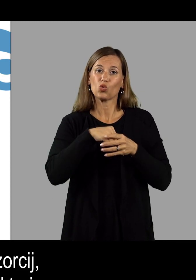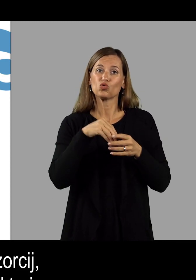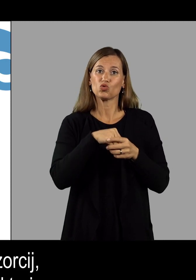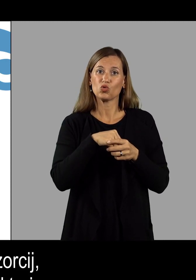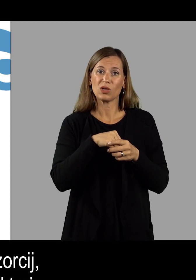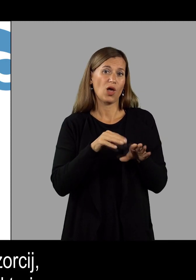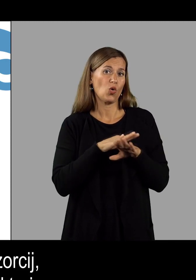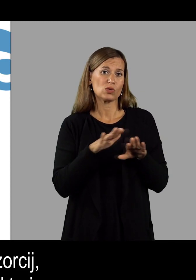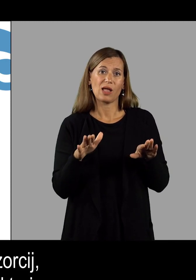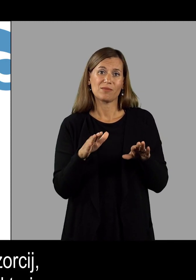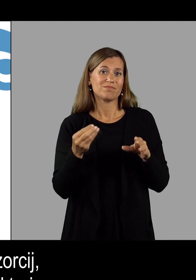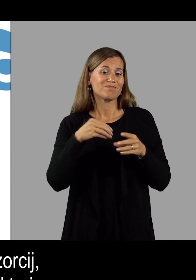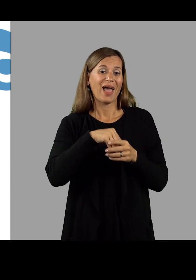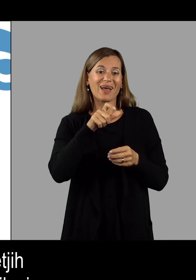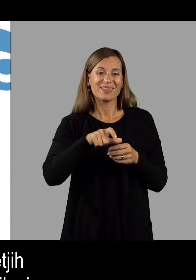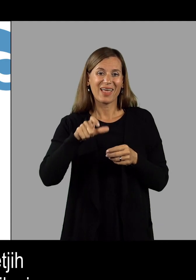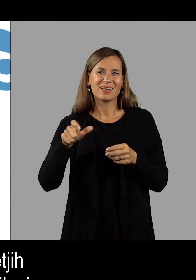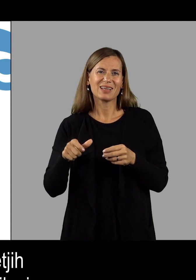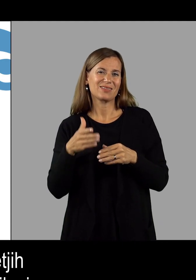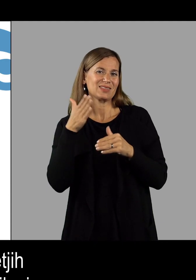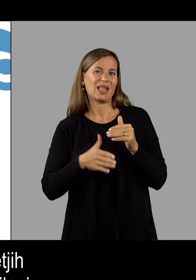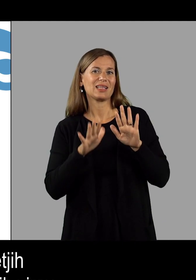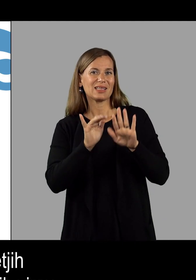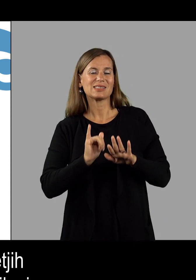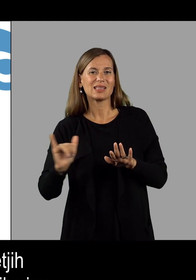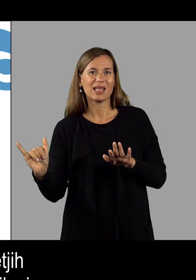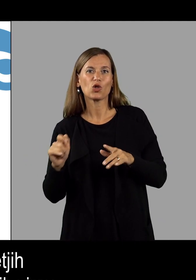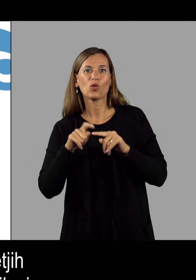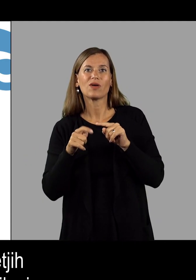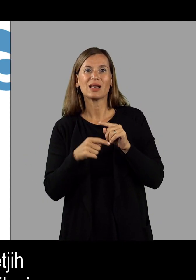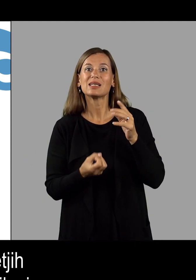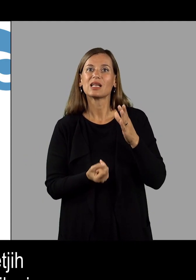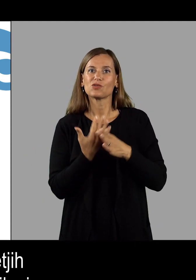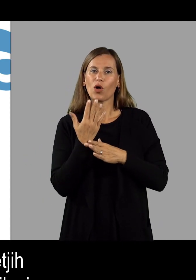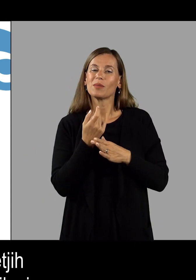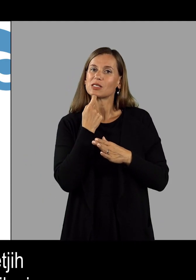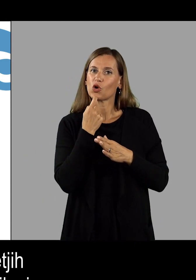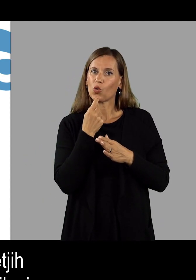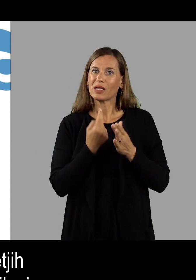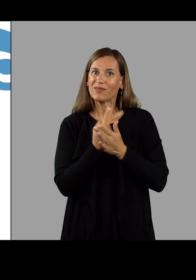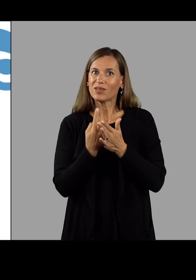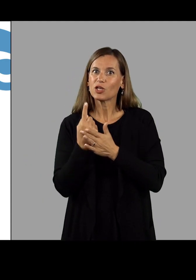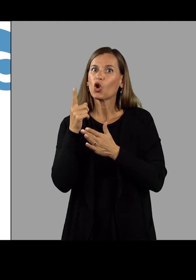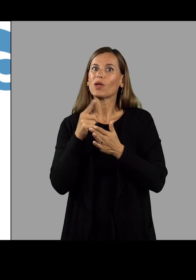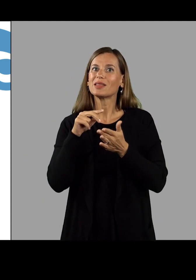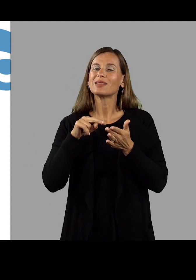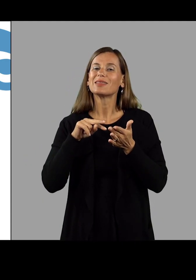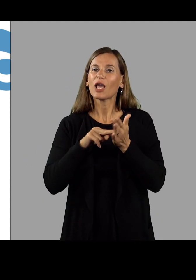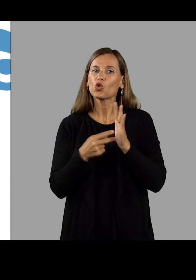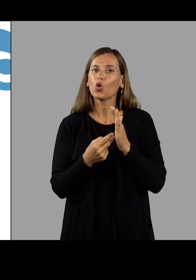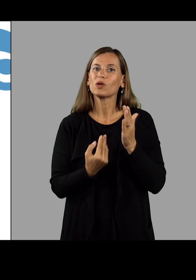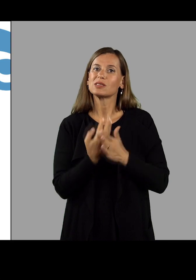2020. Izbran je bil projekt Razvoj slovenščine v digitalnem okolju, na kratko RSDO. Izvajal